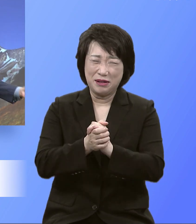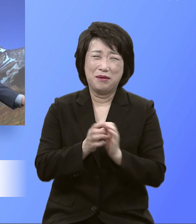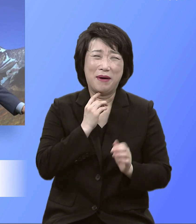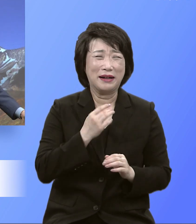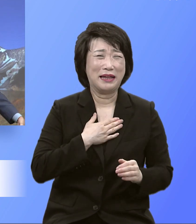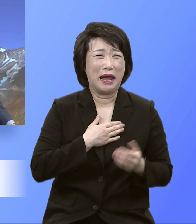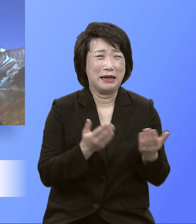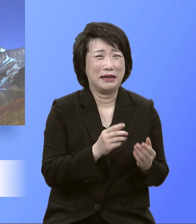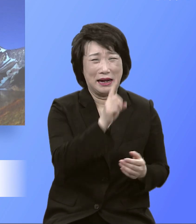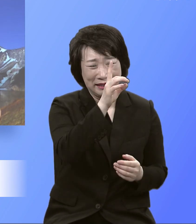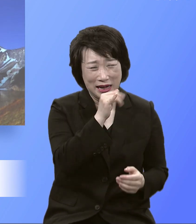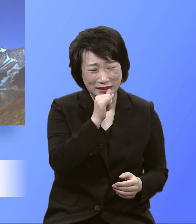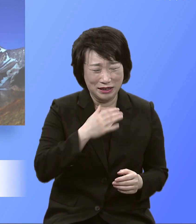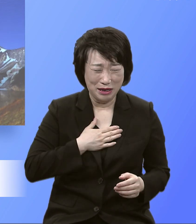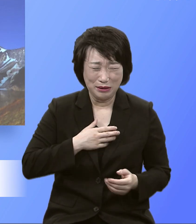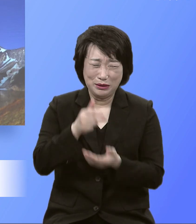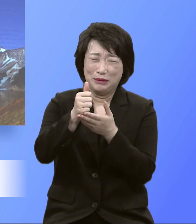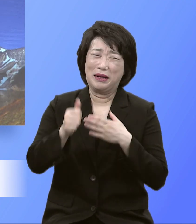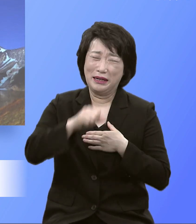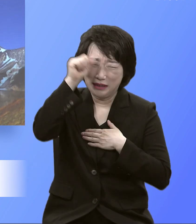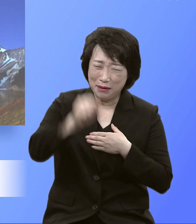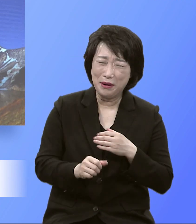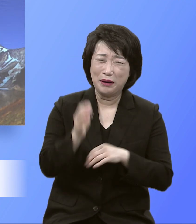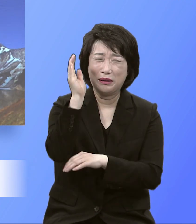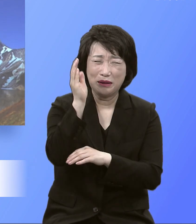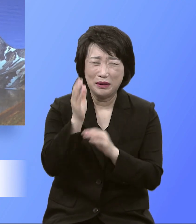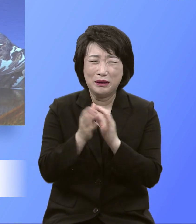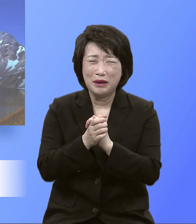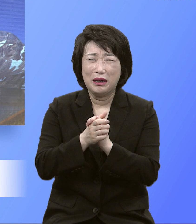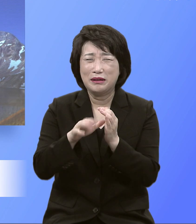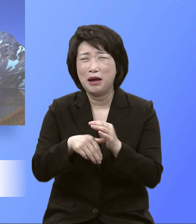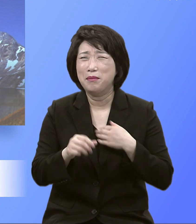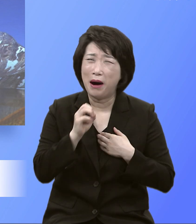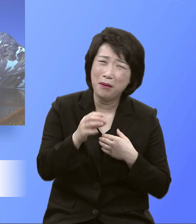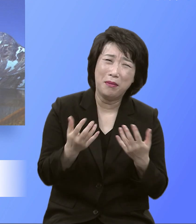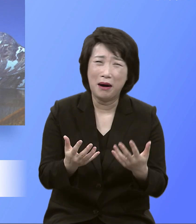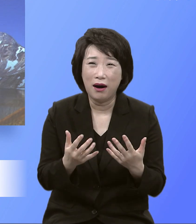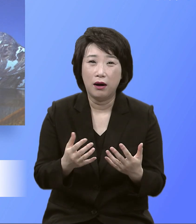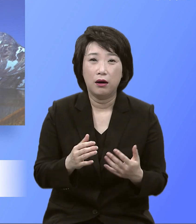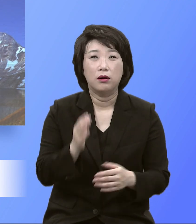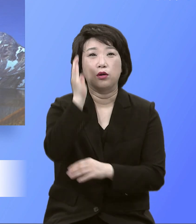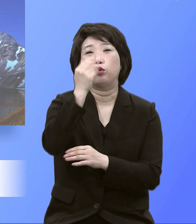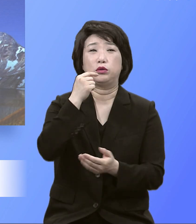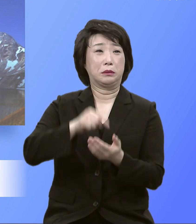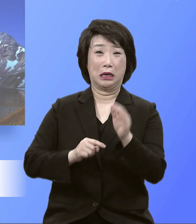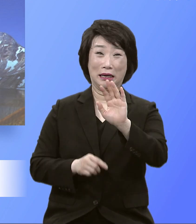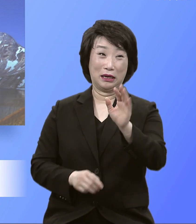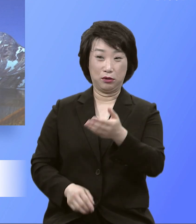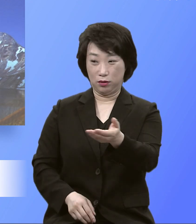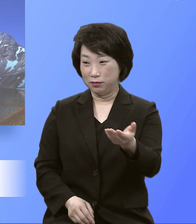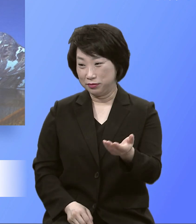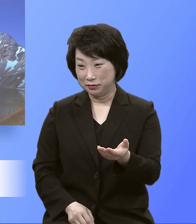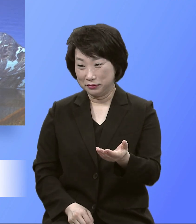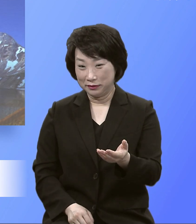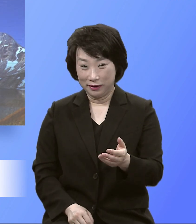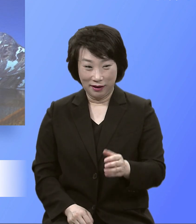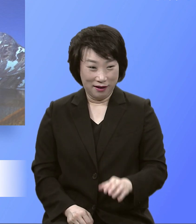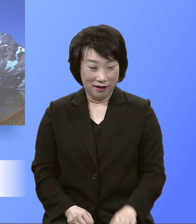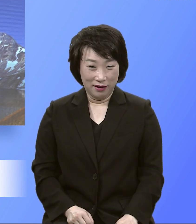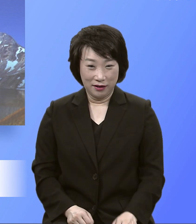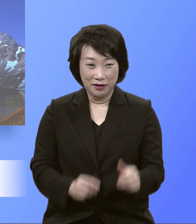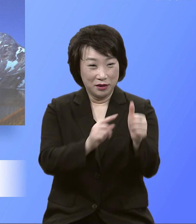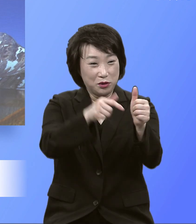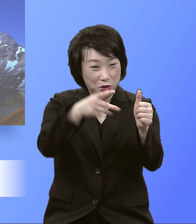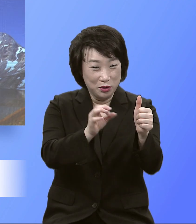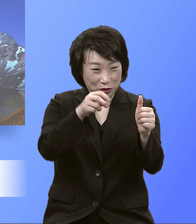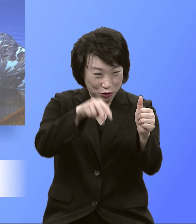일이 없습니다. 주님들가 새벽에 무슨 말합니까? 참 설교하기가 쉬운 게 아니오. 정규인이